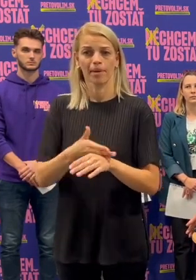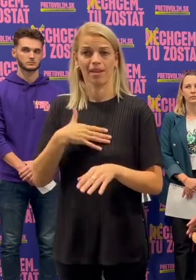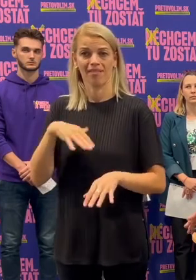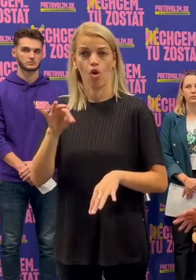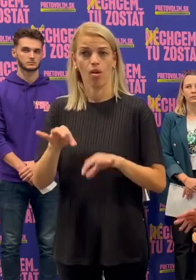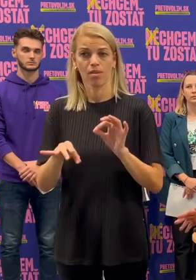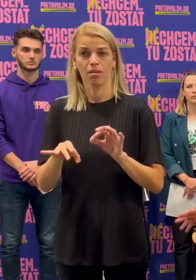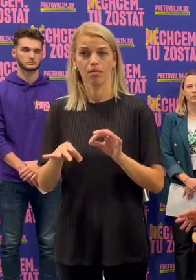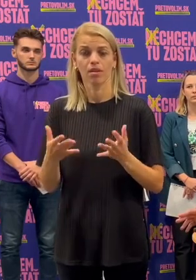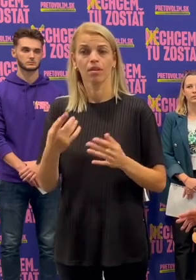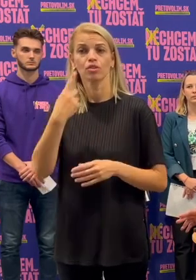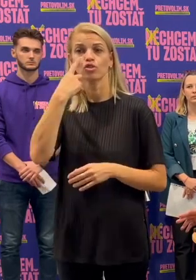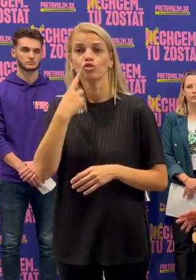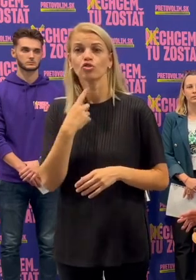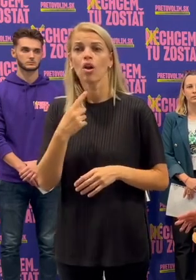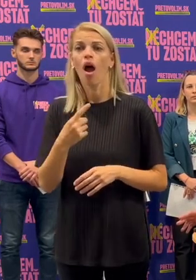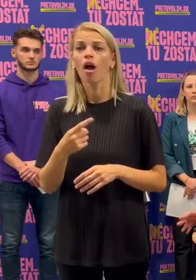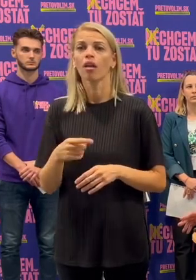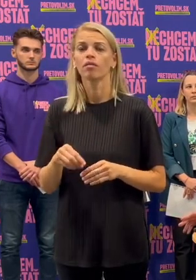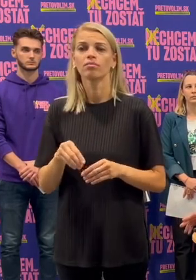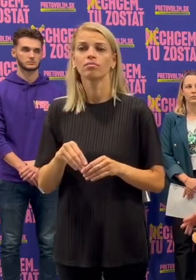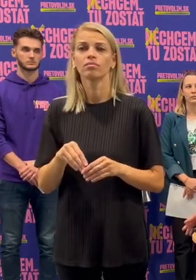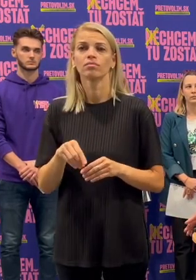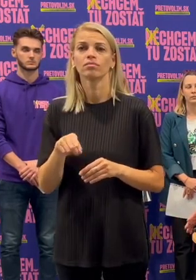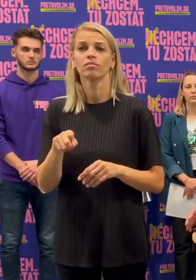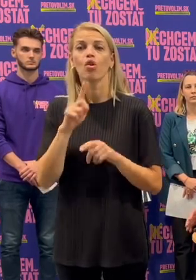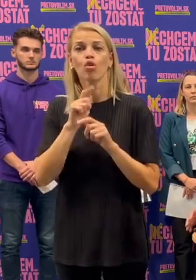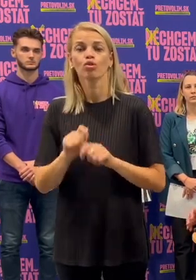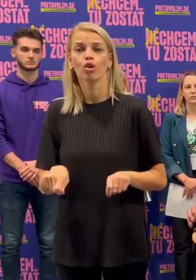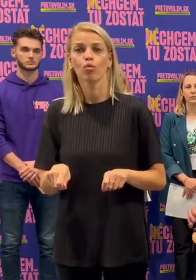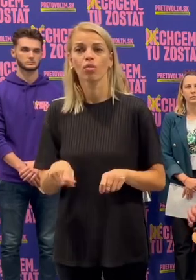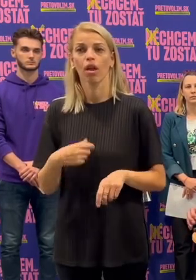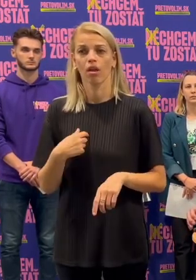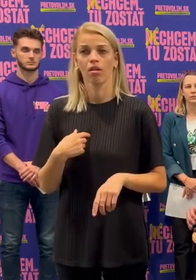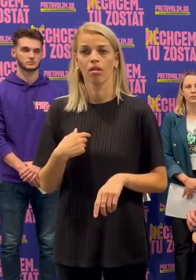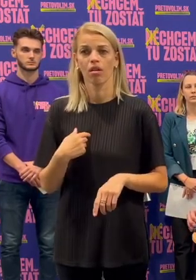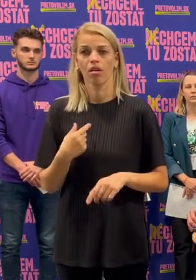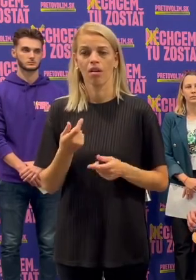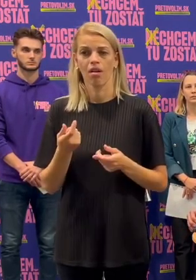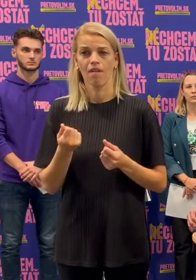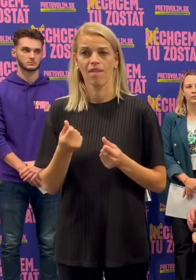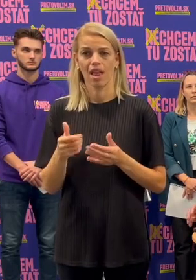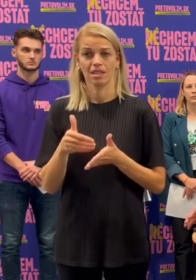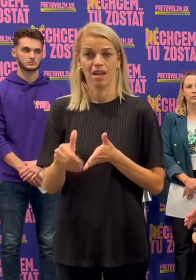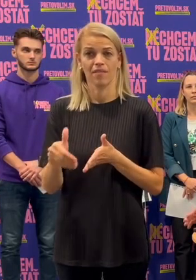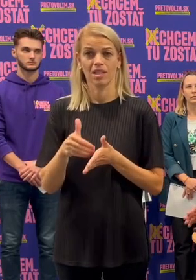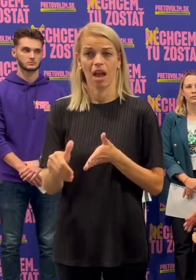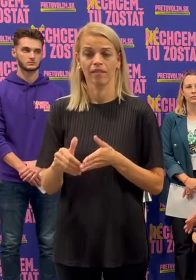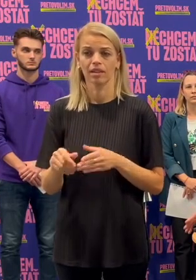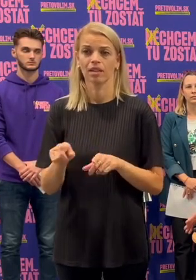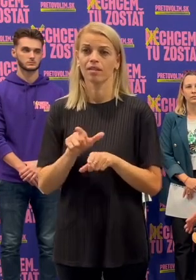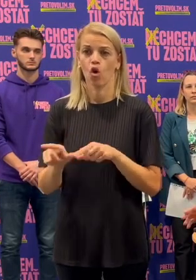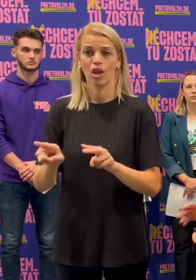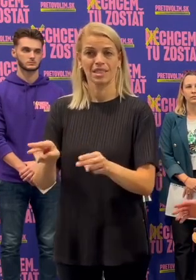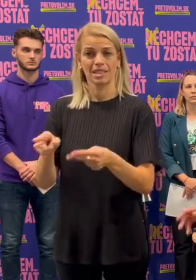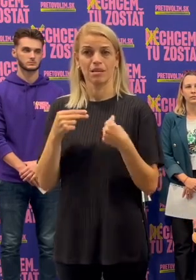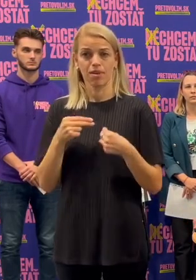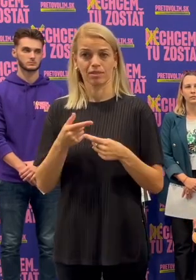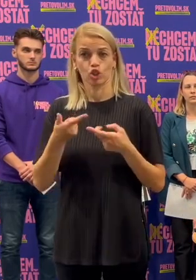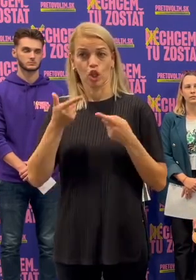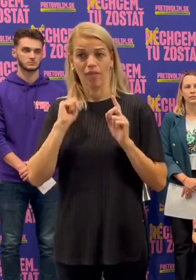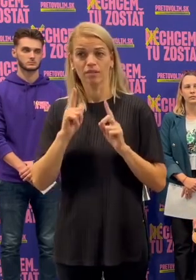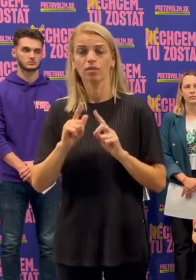A bohužiaľ pre mnohých z nich to znamená rozhodnutie, či obetovať finančne nemalé prostriedky na to, aby sa mohli vrátiť domov a zúčastniť